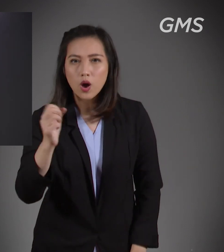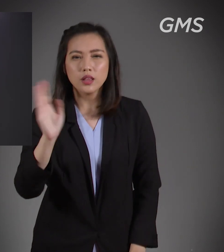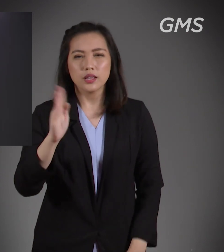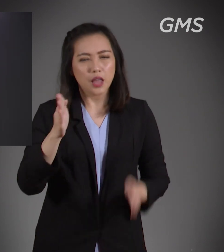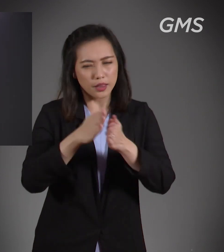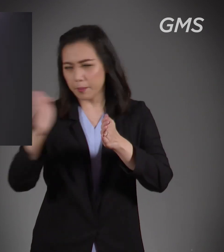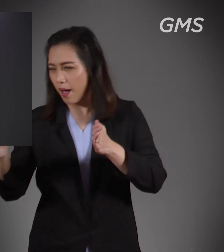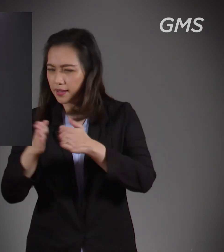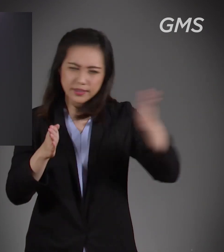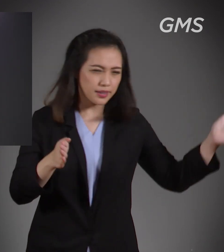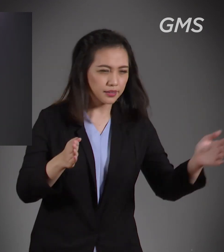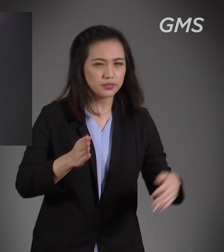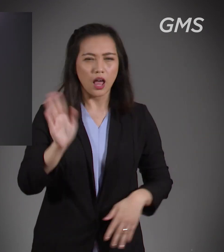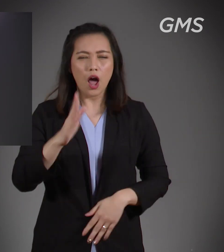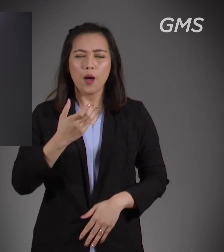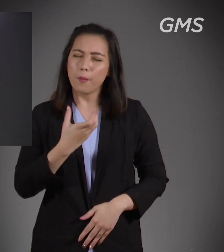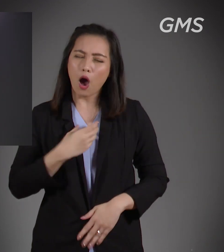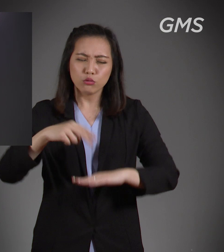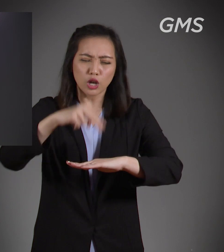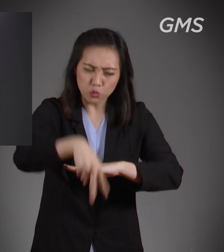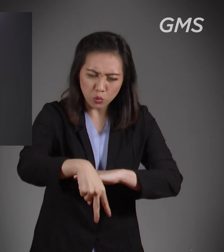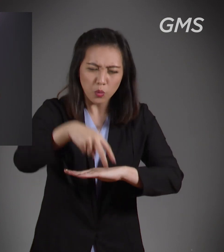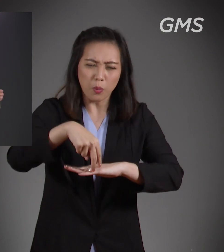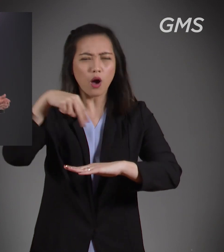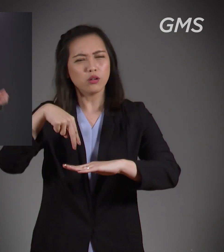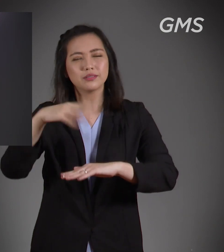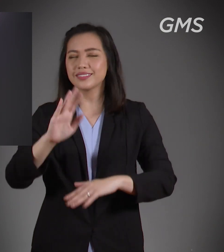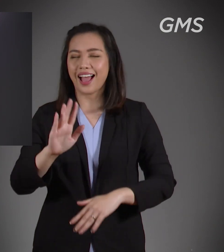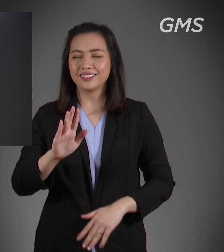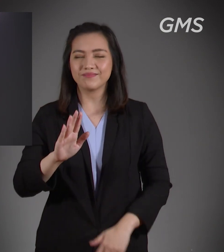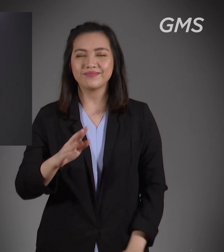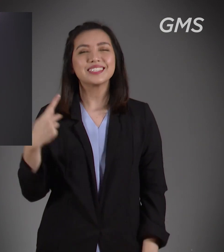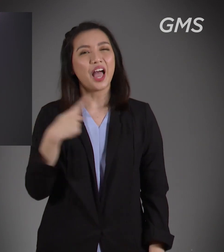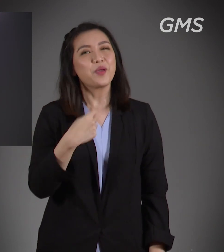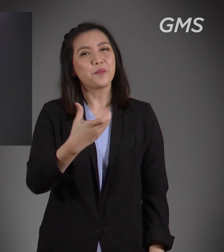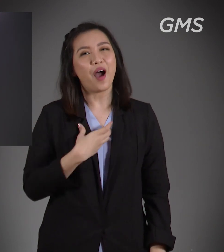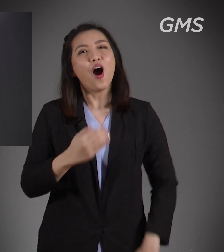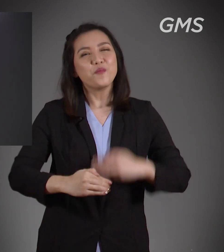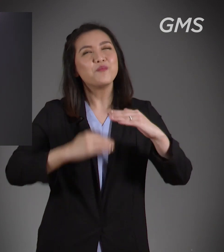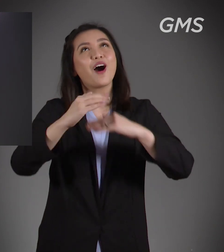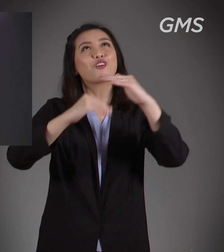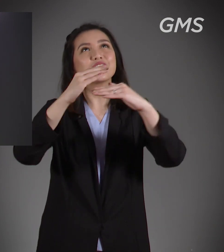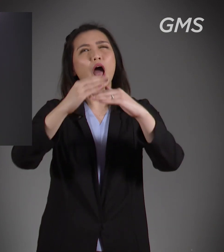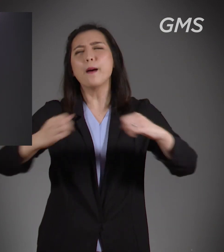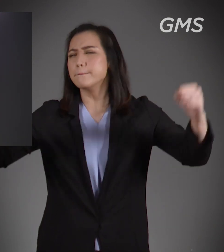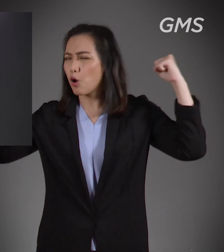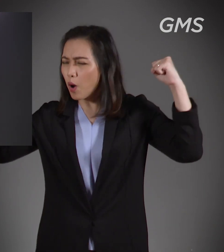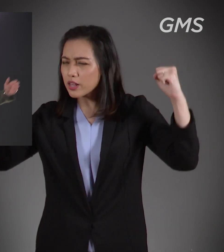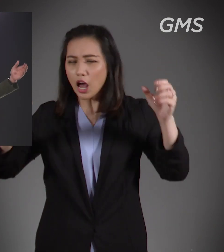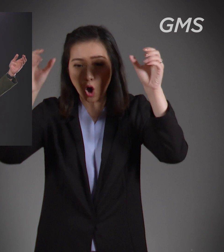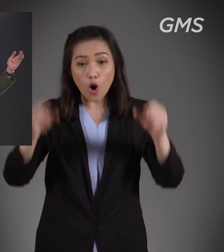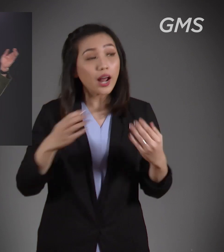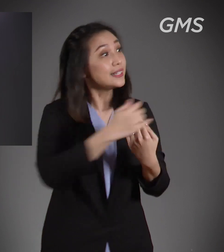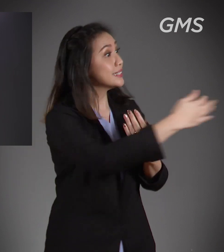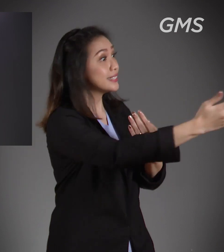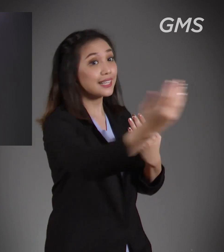Kami tidak mau jatuh bangun. Kami mau membangun sesuatu dengan Tuhan. Bahkan membangunkan orang yang jatuh di kiri kanan kami. Pakai